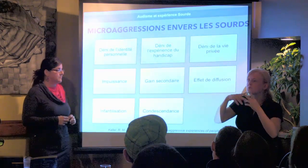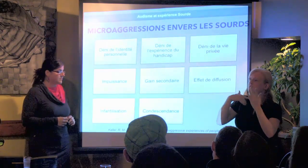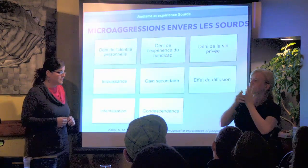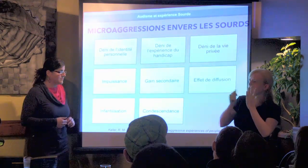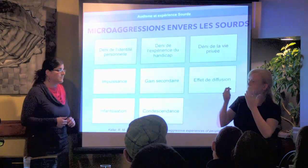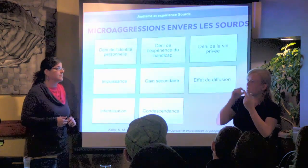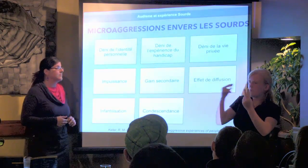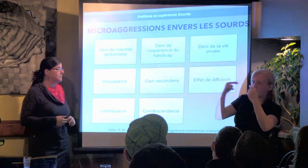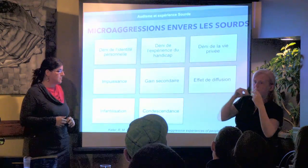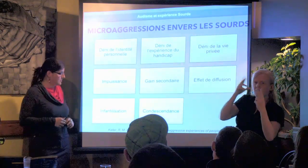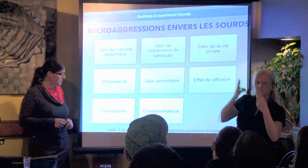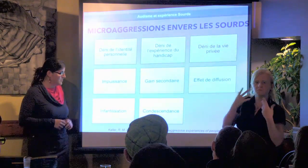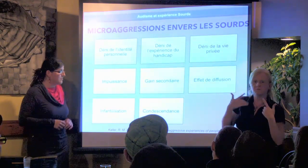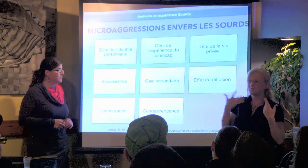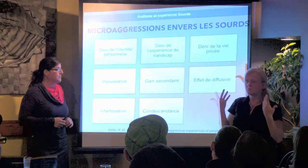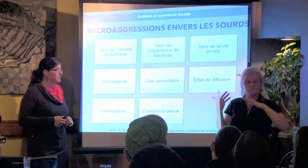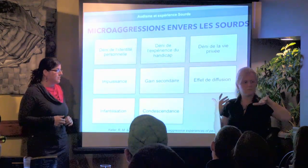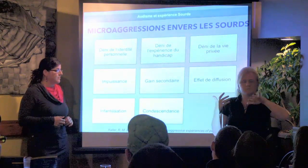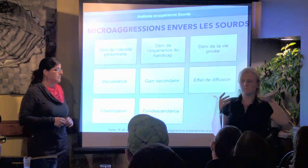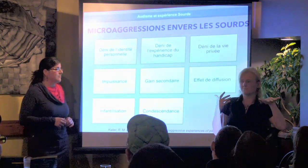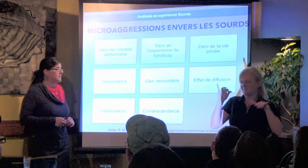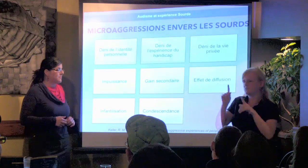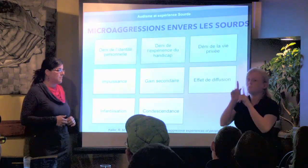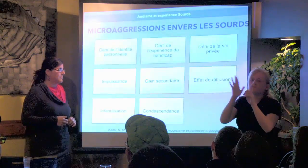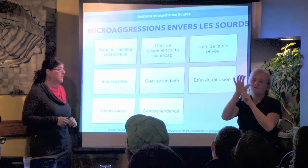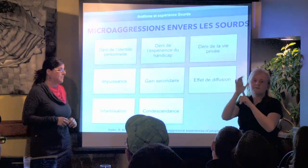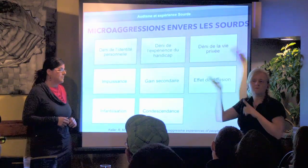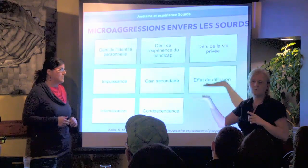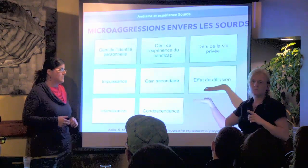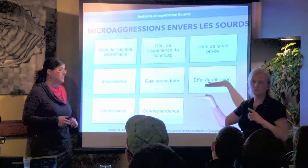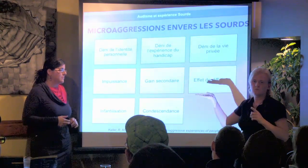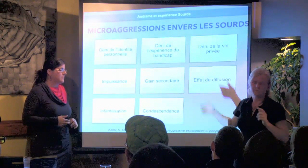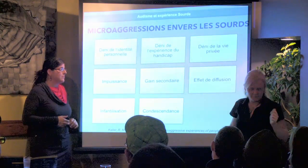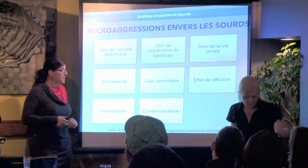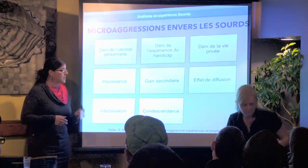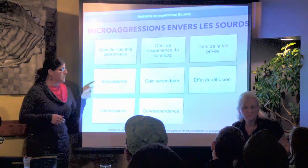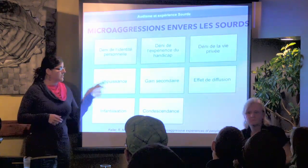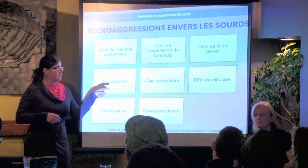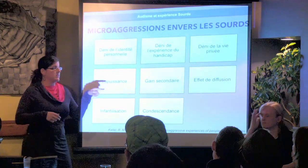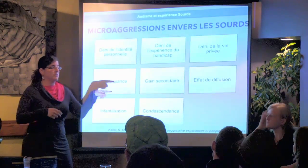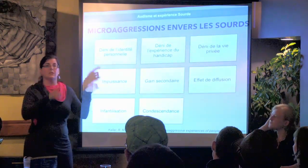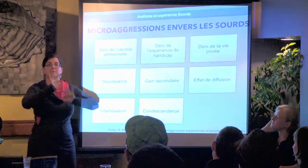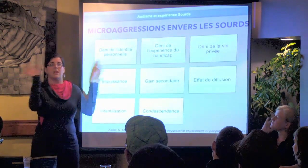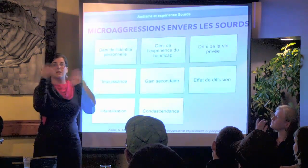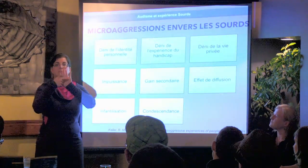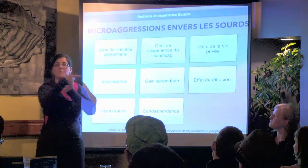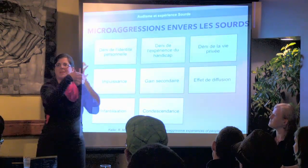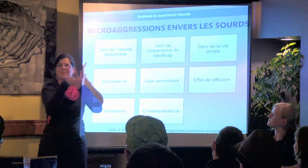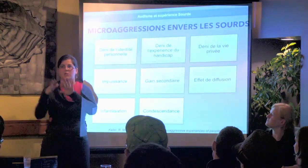est dans la discussion. Donc, j'ai l'impression de ne pas être traité sur le même pied d'égalité. C'est un petit peu une situation de condescendance que je voulais vous